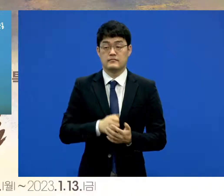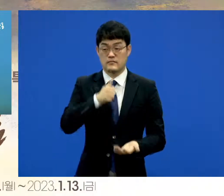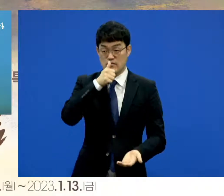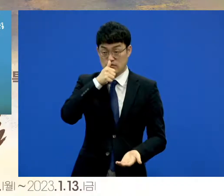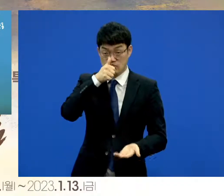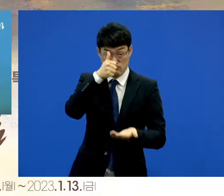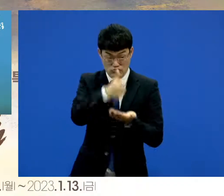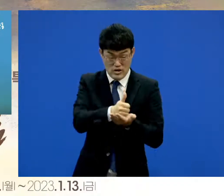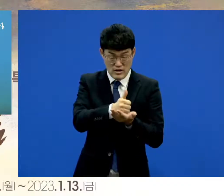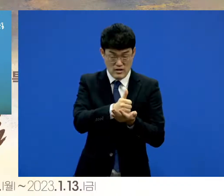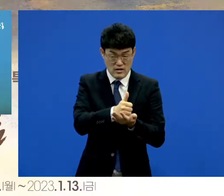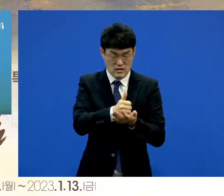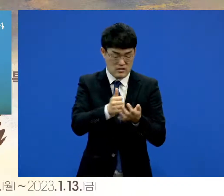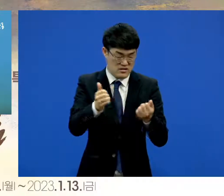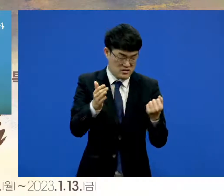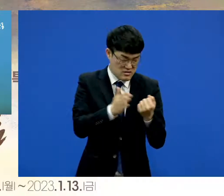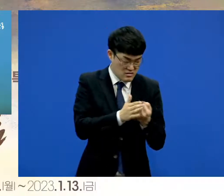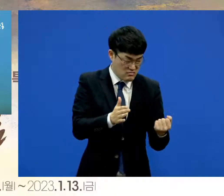죄성으로부터 나오는 강력한 의지.